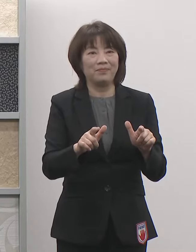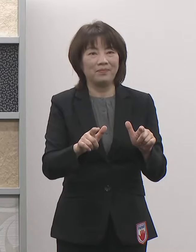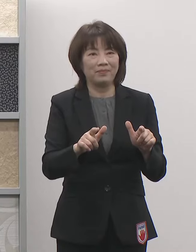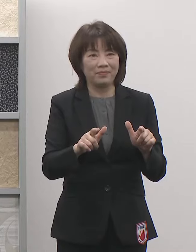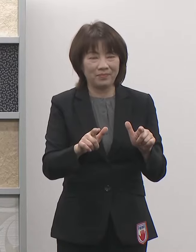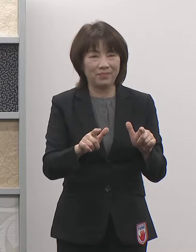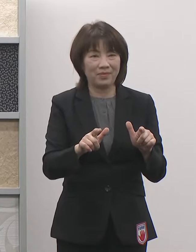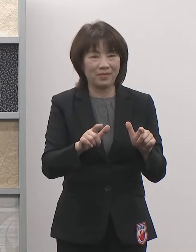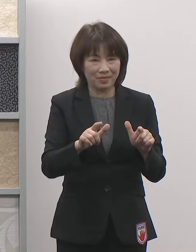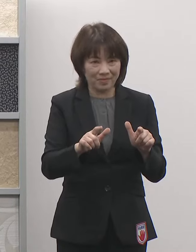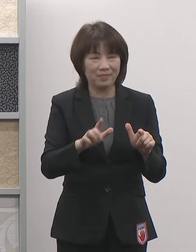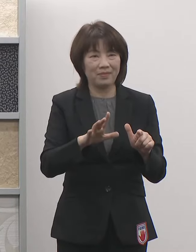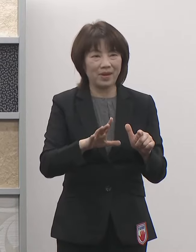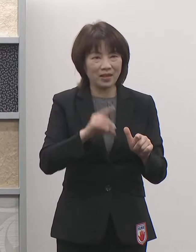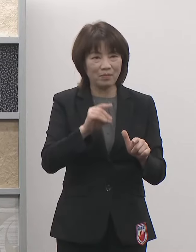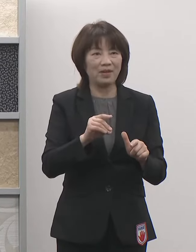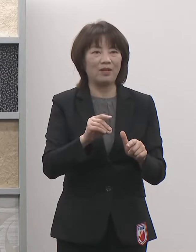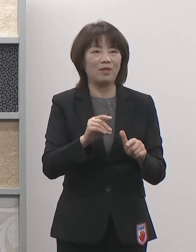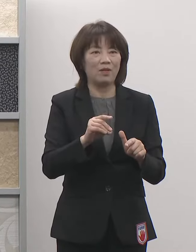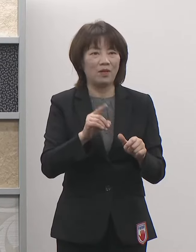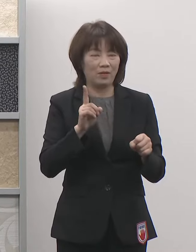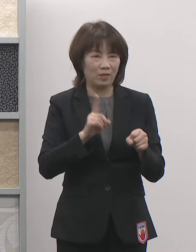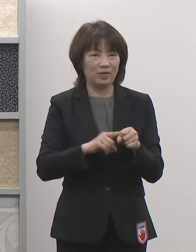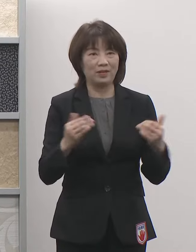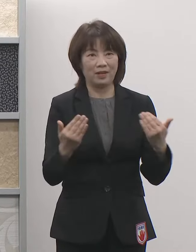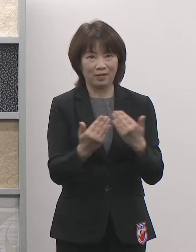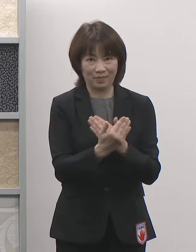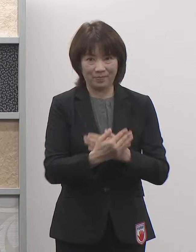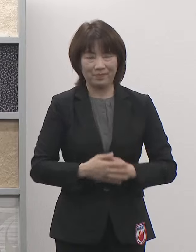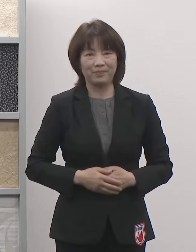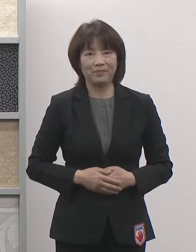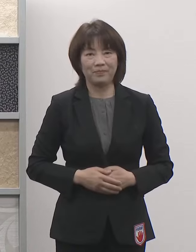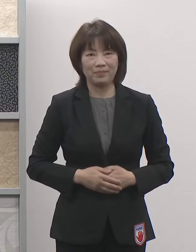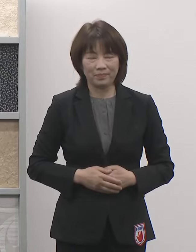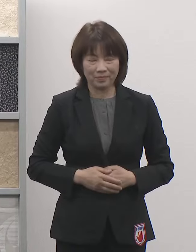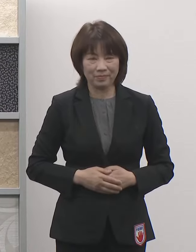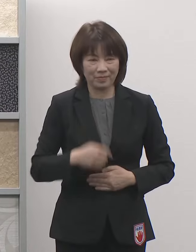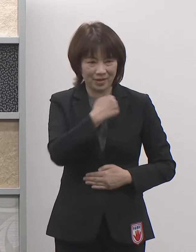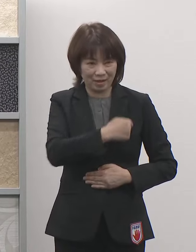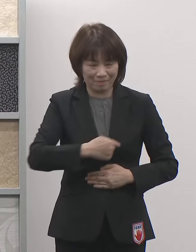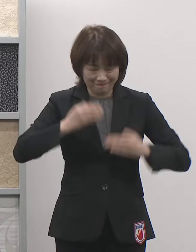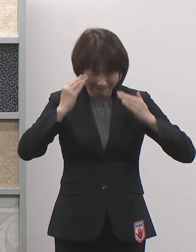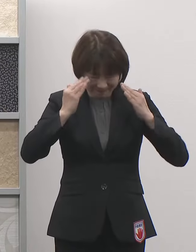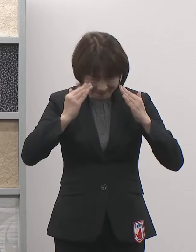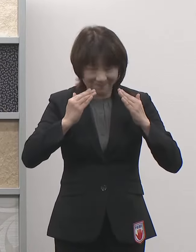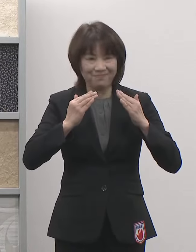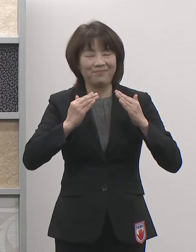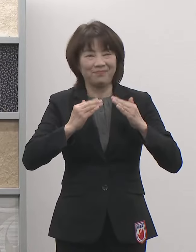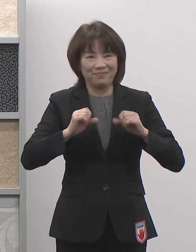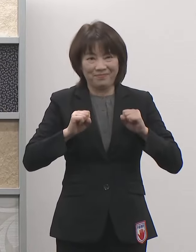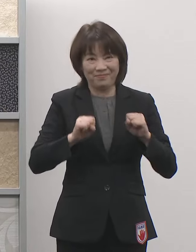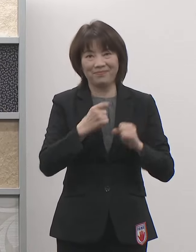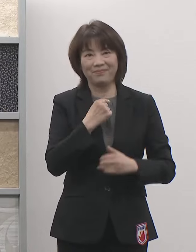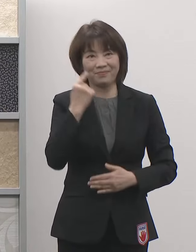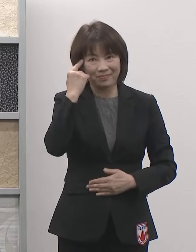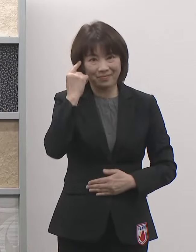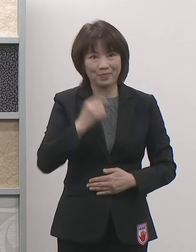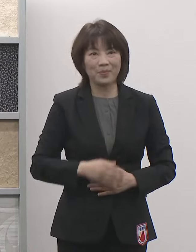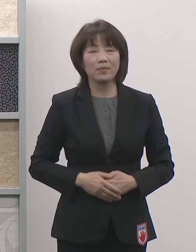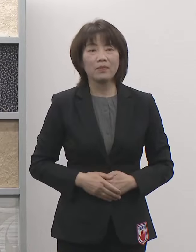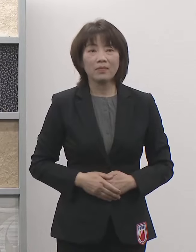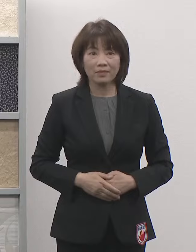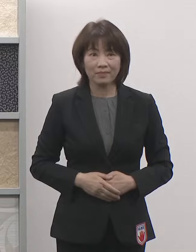初めての年度と新年度と、いうことになりますので、少し気合を入れて、さらに気合を入れてですやっていきたいと思います。先